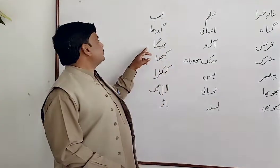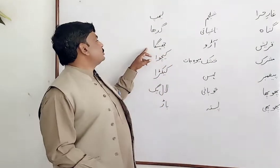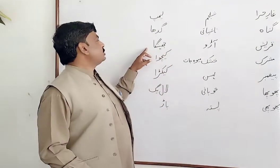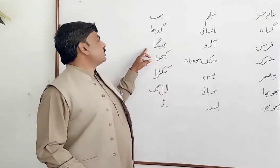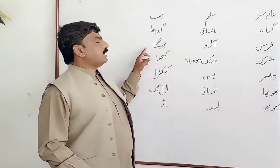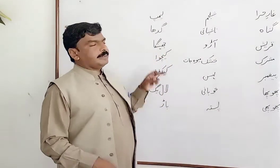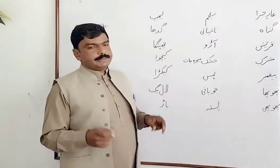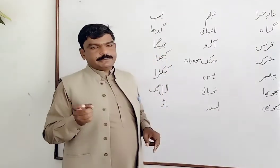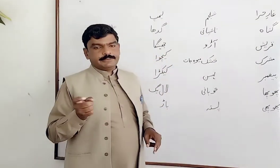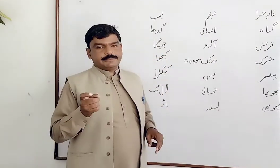झींगा,